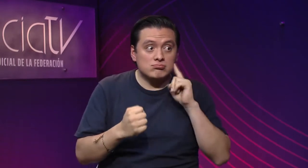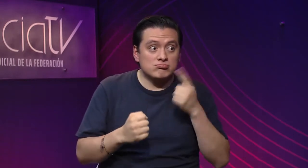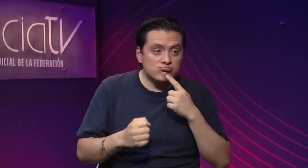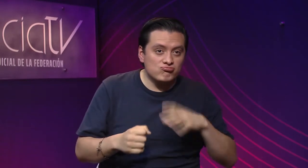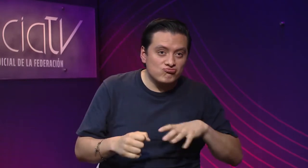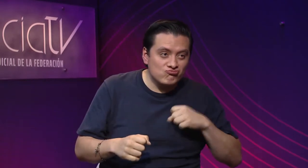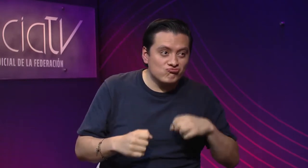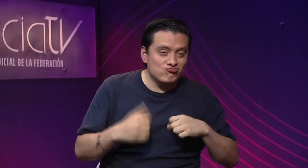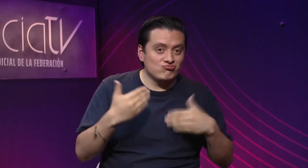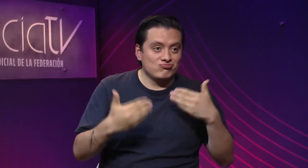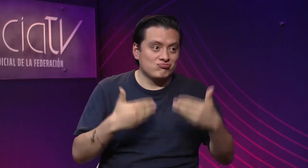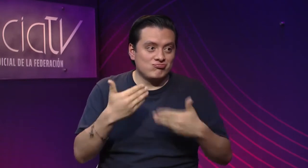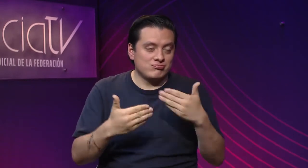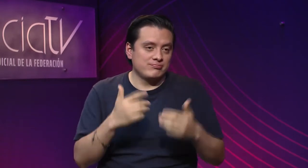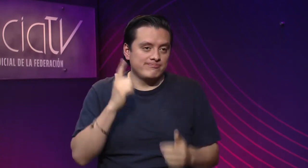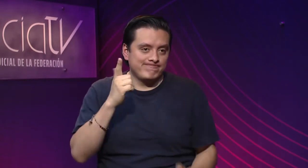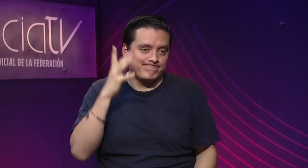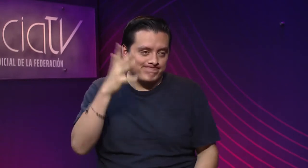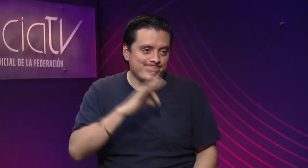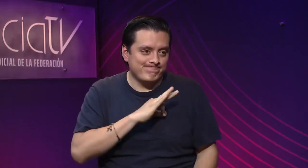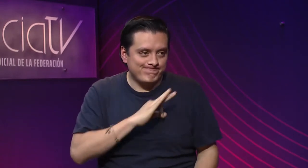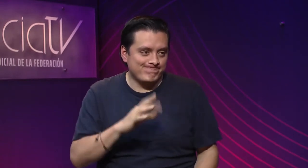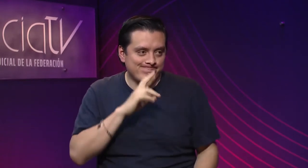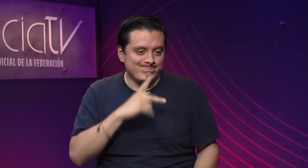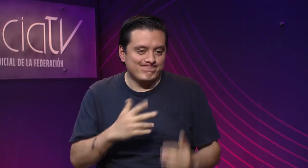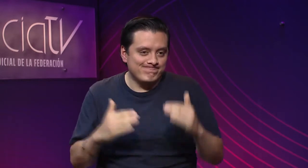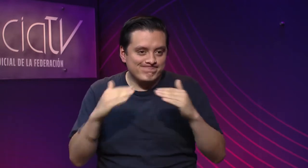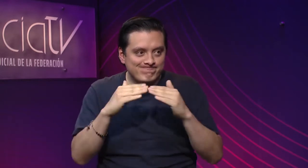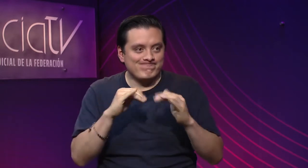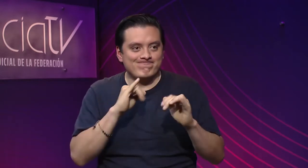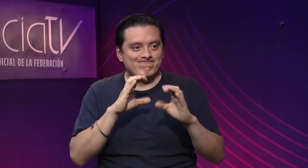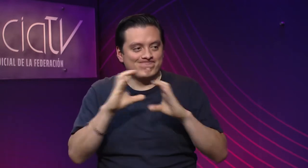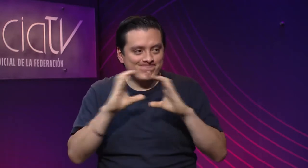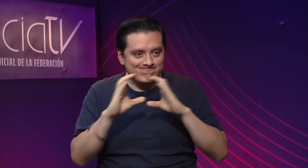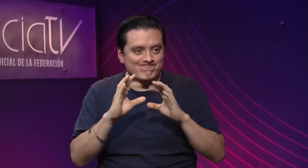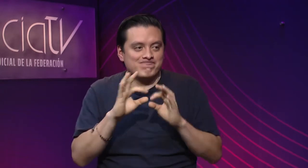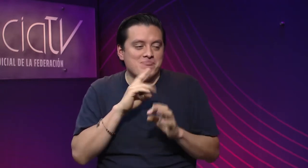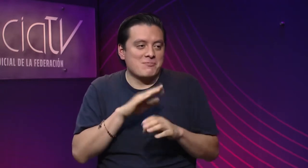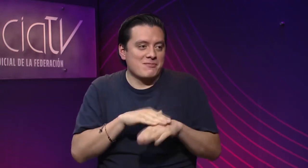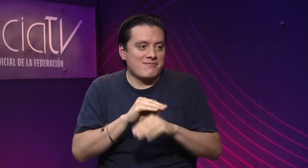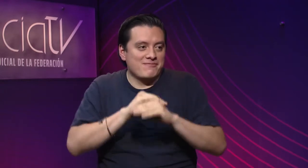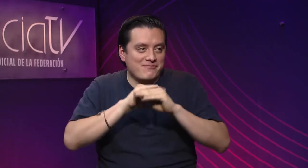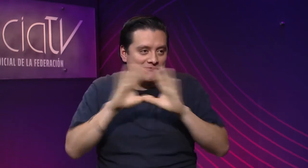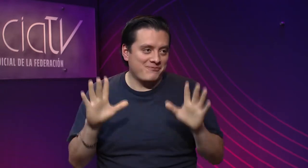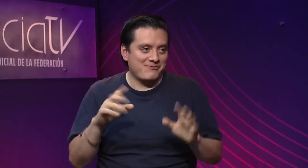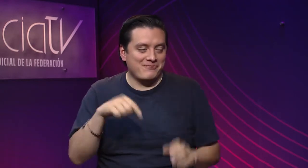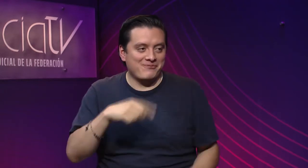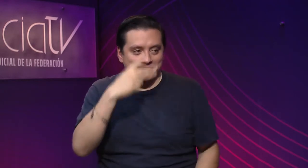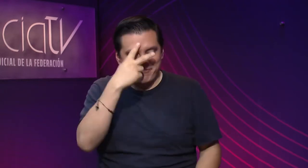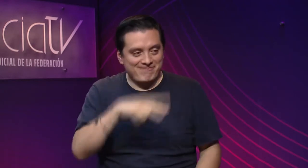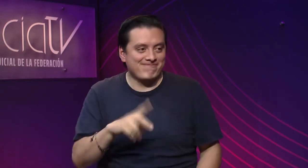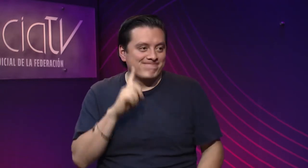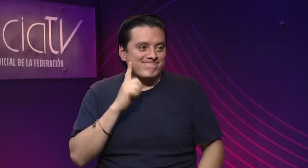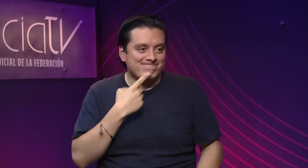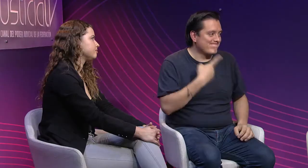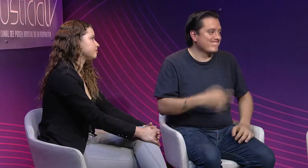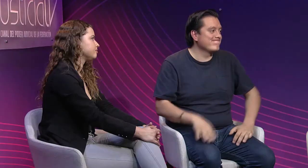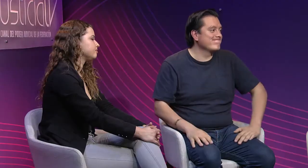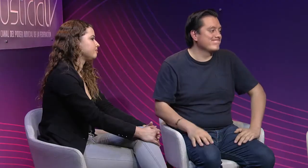futuro los intérpretes sigan esforzándose, así como lo hacemos ahora los sordos, de seguir esforzándonos para poder generar ambientes de comunicación más óptimos